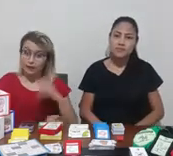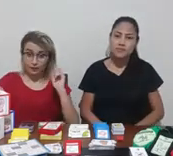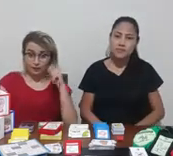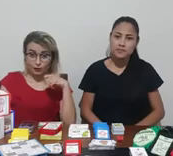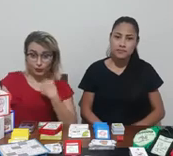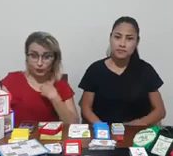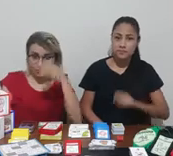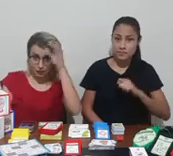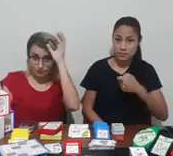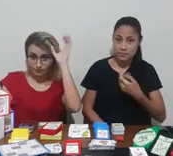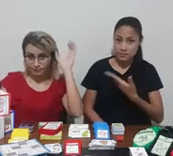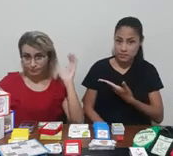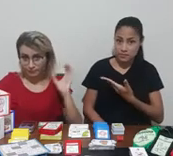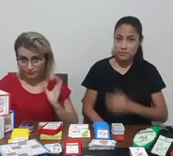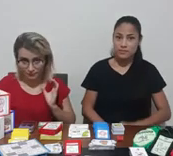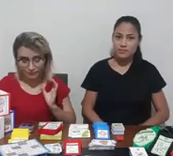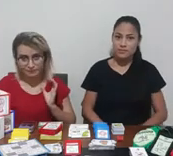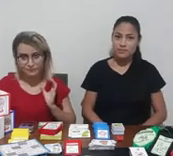Esse aqui é o meu sinal.